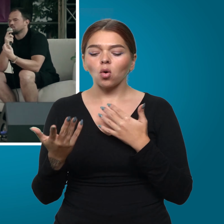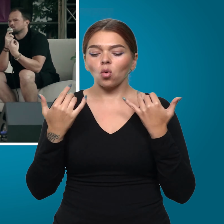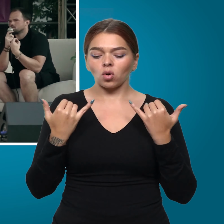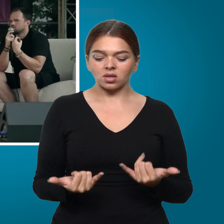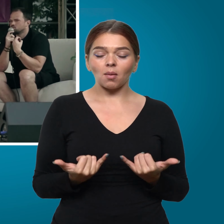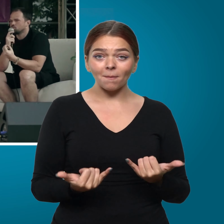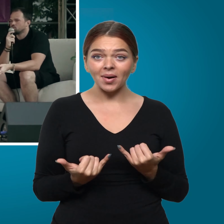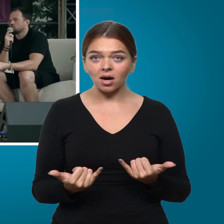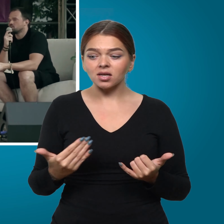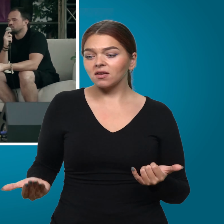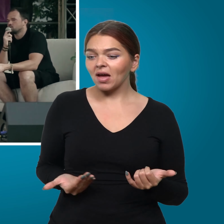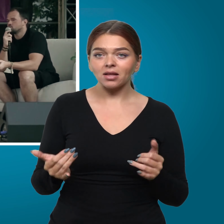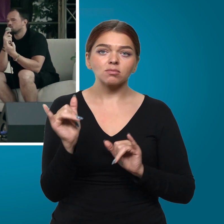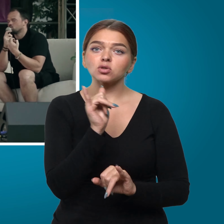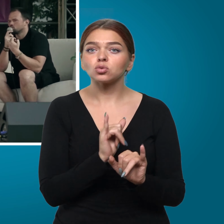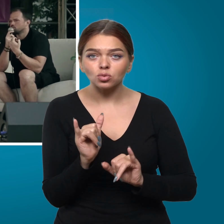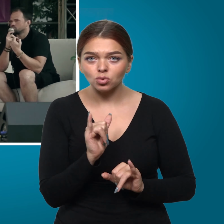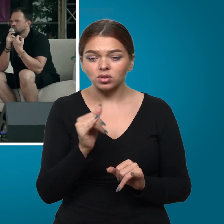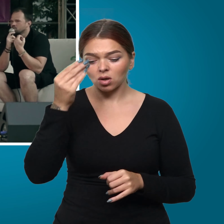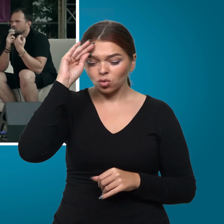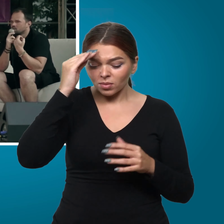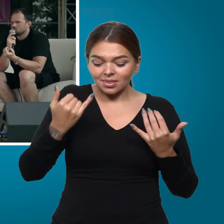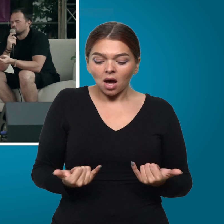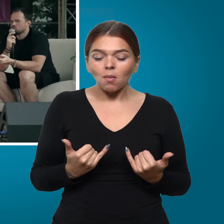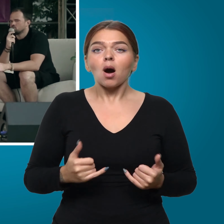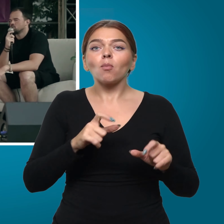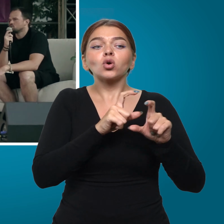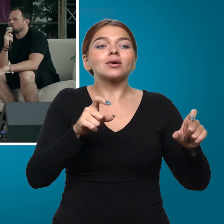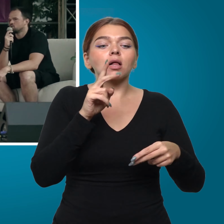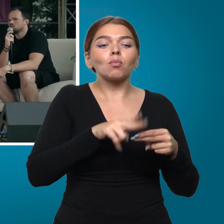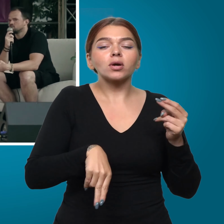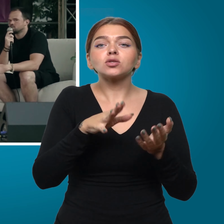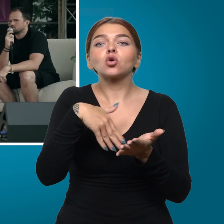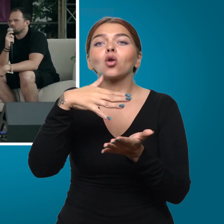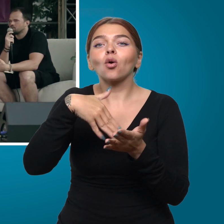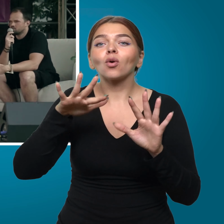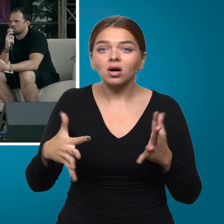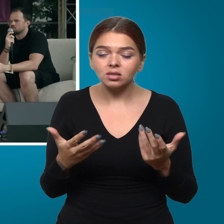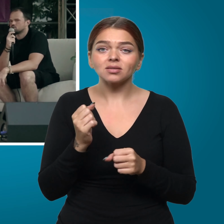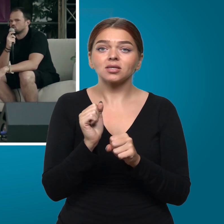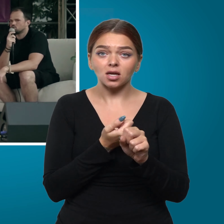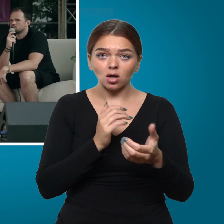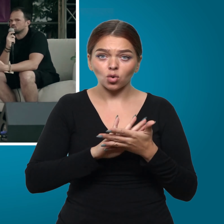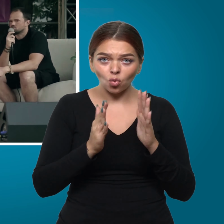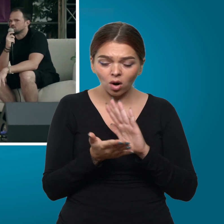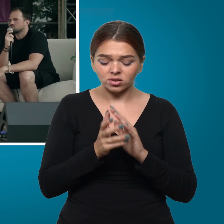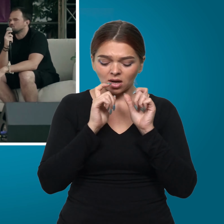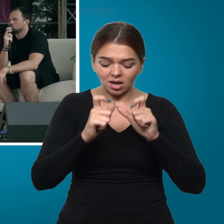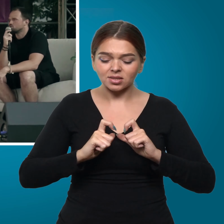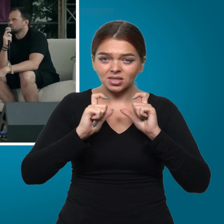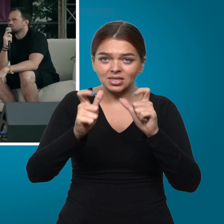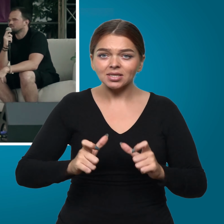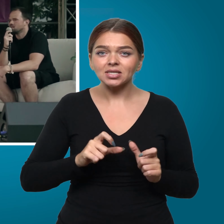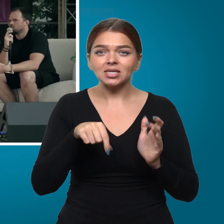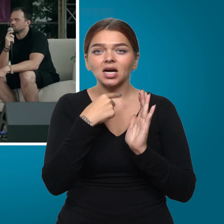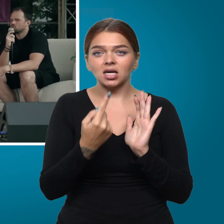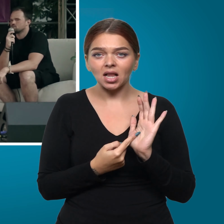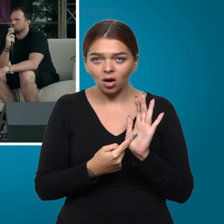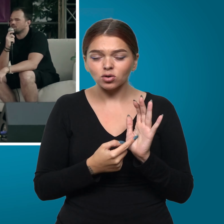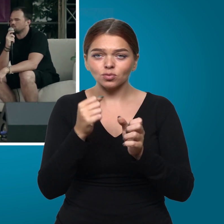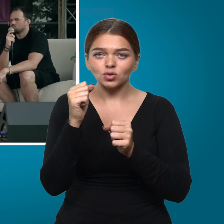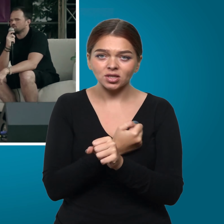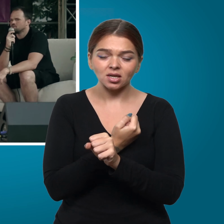vis tiek rūpi dabar gyvenimas, tau rūpi, kas bus, kai baigsi mokyklą, ir tam reikia irgi kažkiek ruoštis, atsakyti tuos